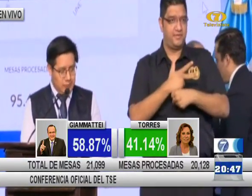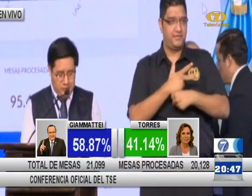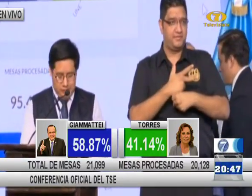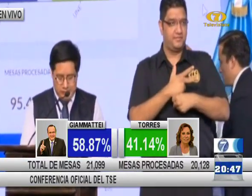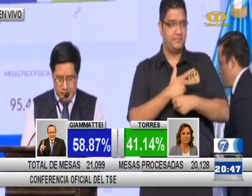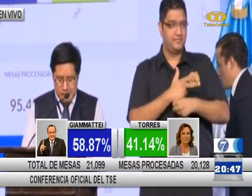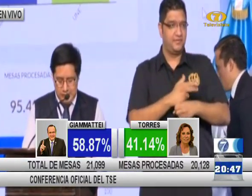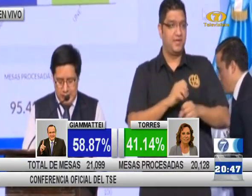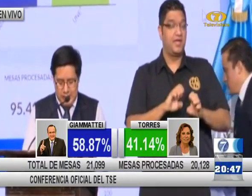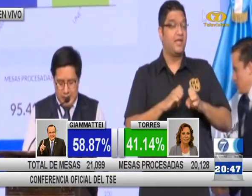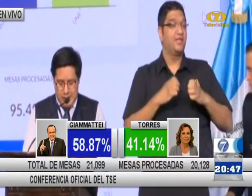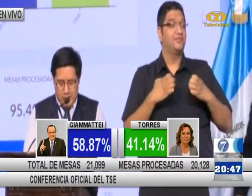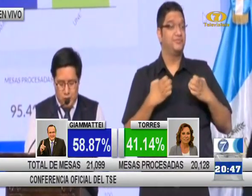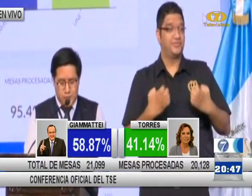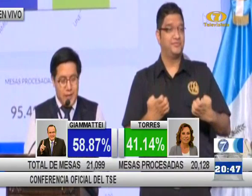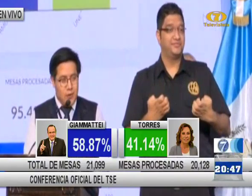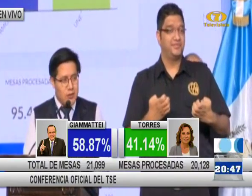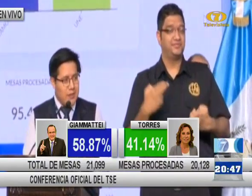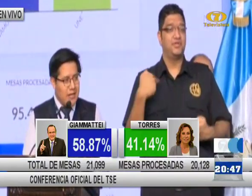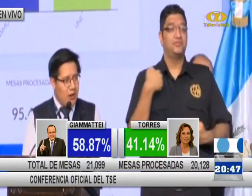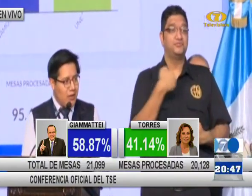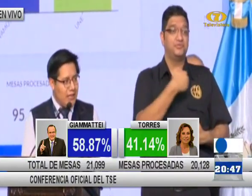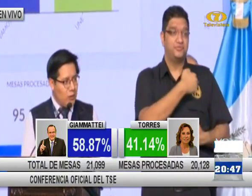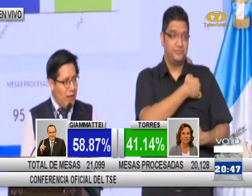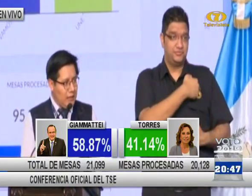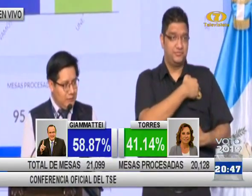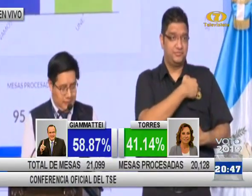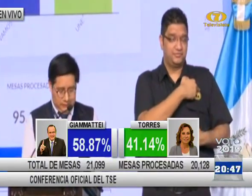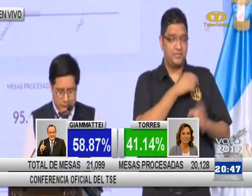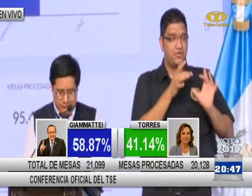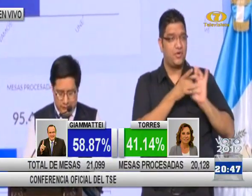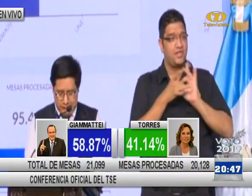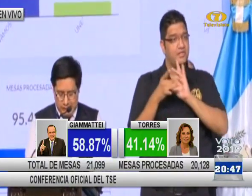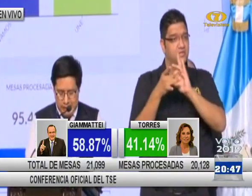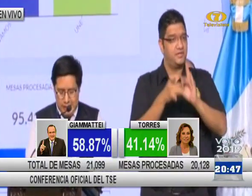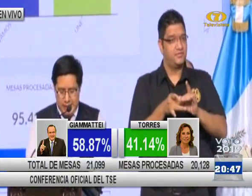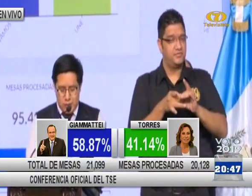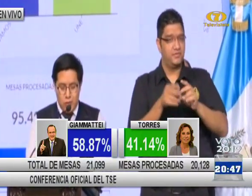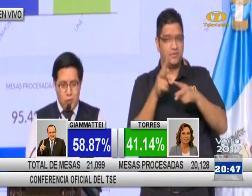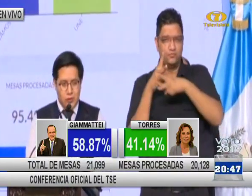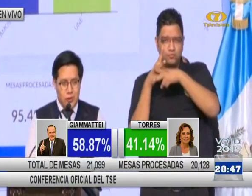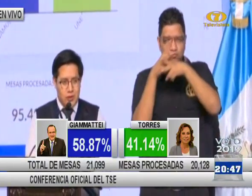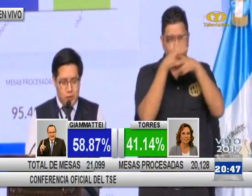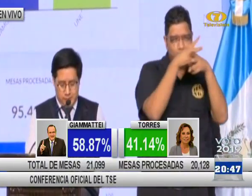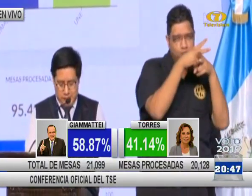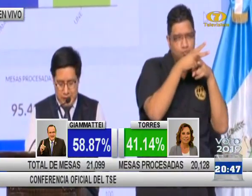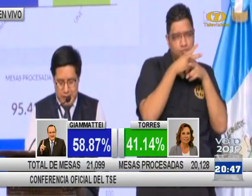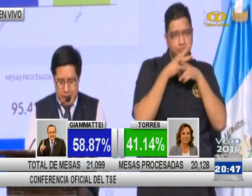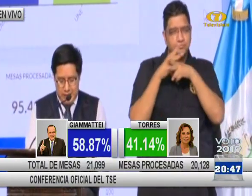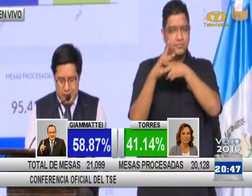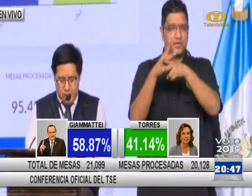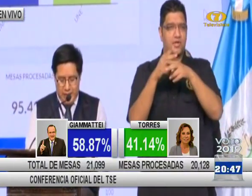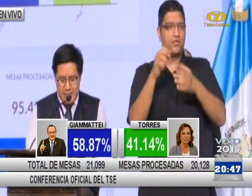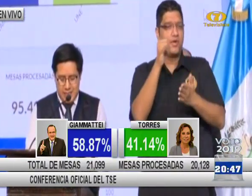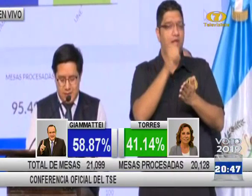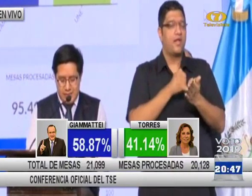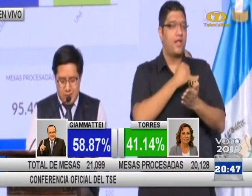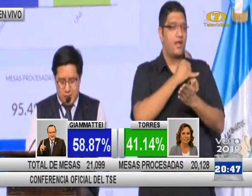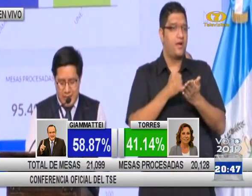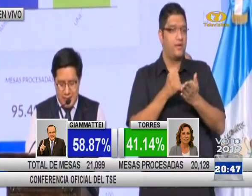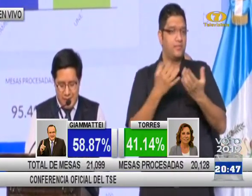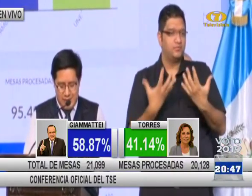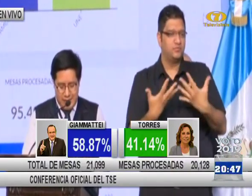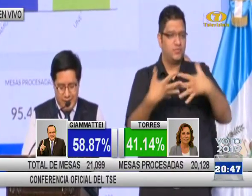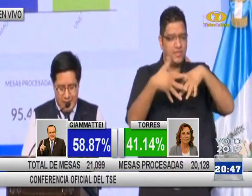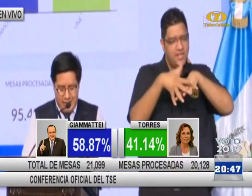sentido, los miembros de Mirador Electoral, que es un consorcio de organizaciones